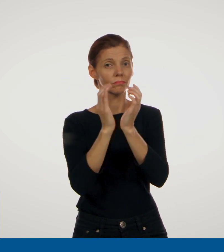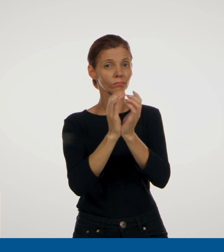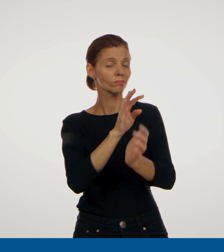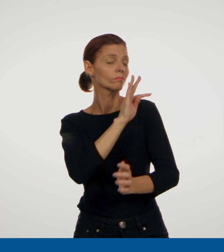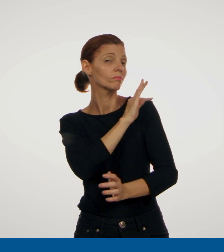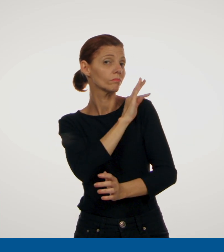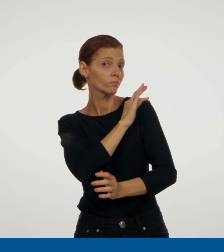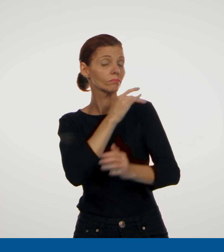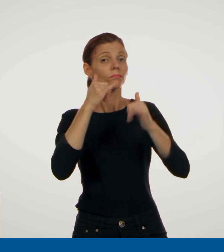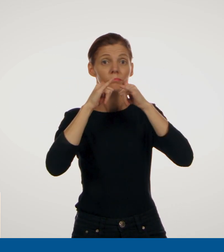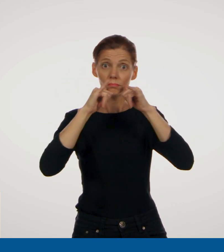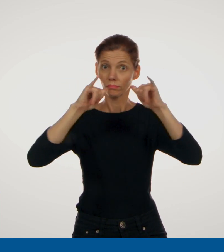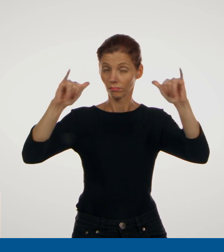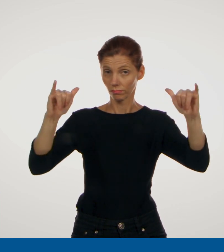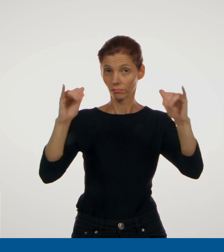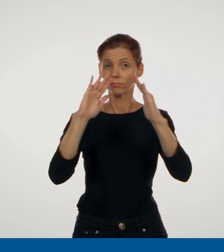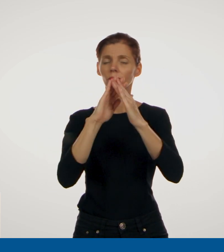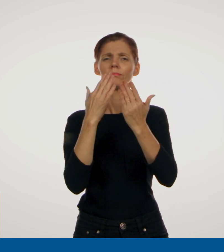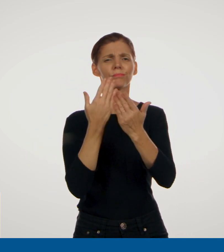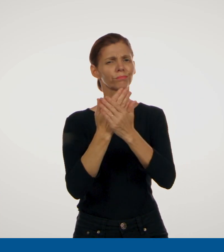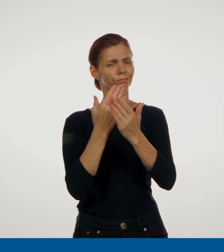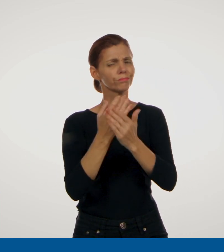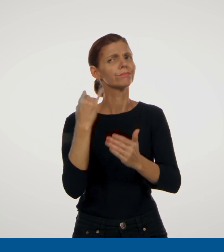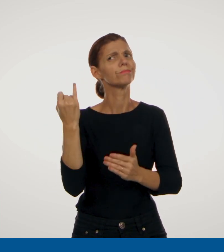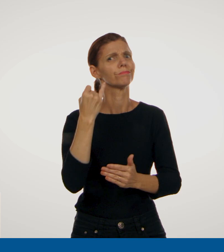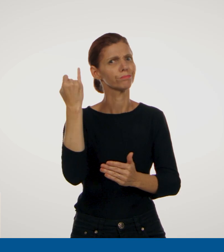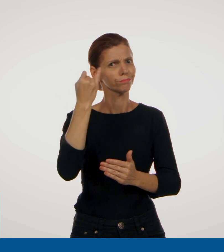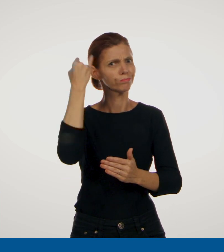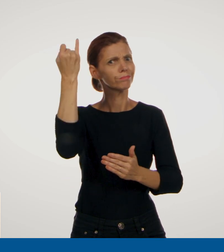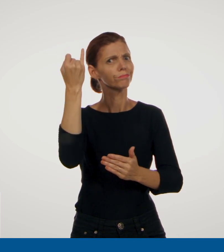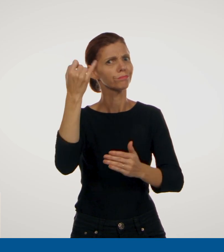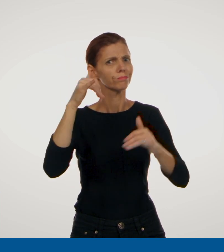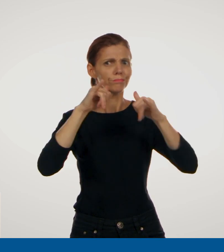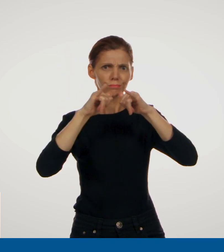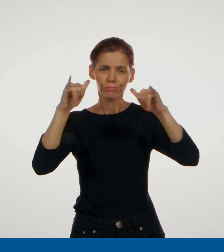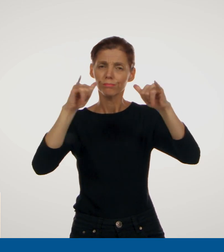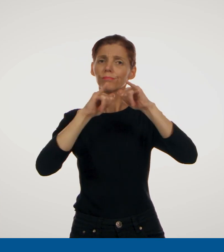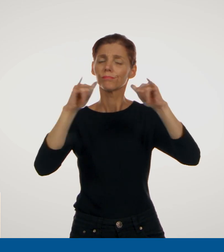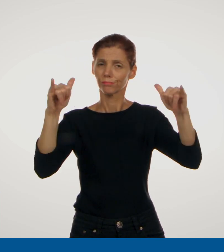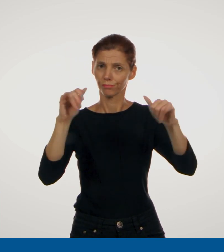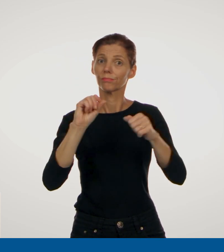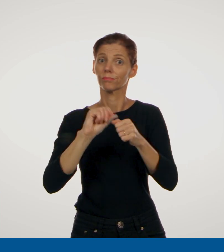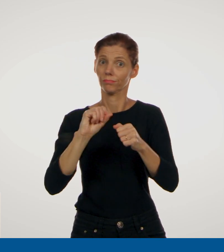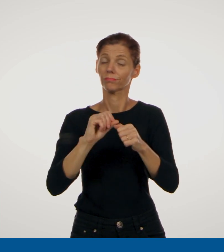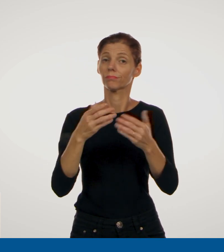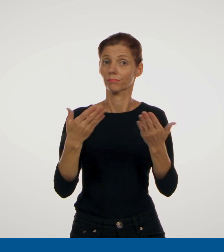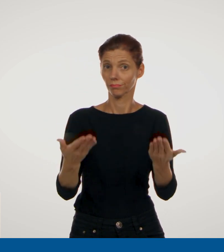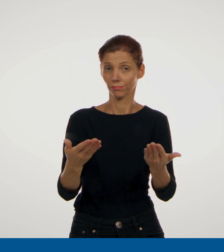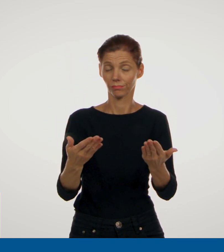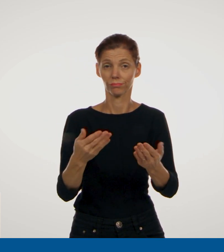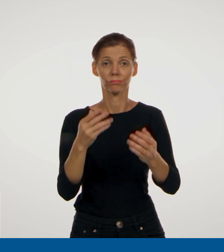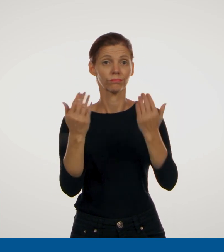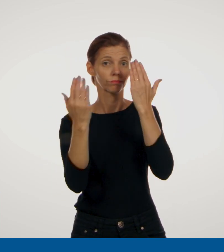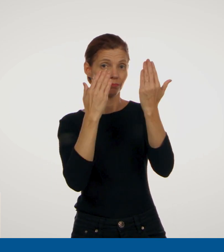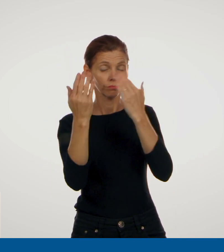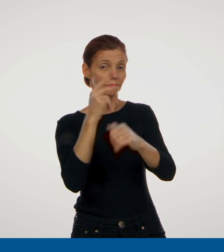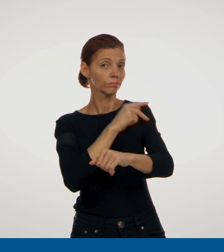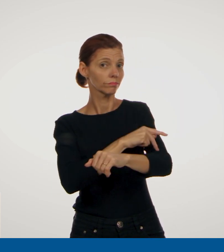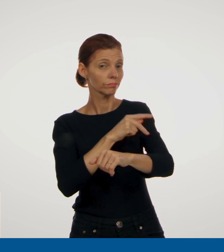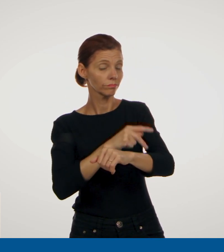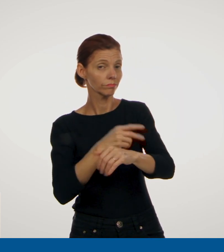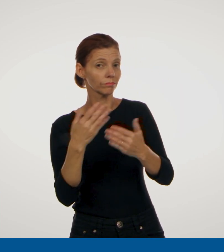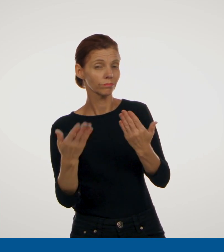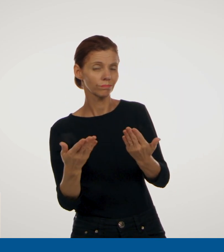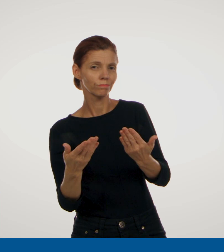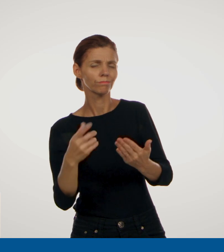um conjunto de técnicas ou de informações. A escola tem sido a principal instituição encarregada disso.